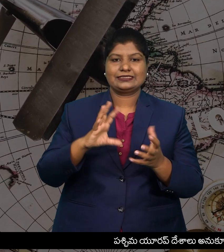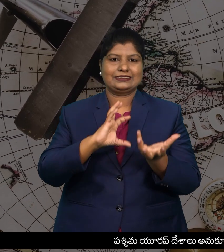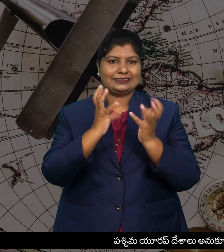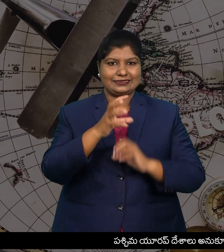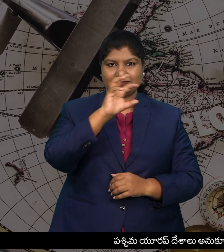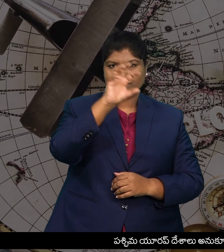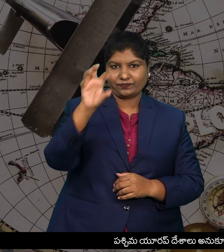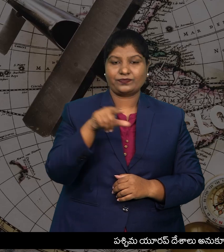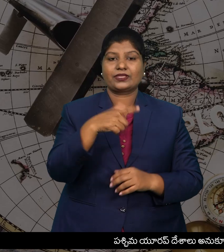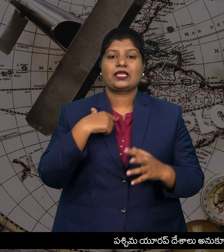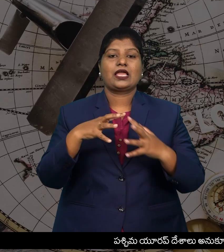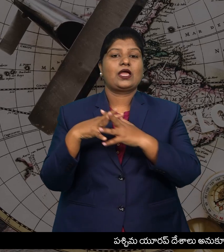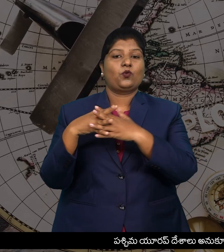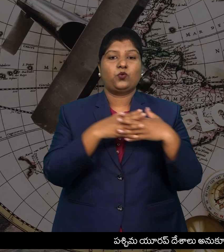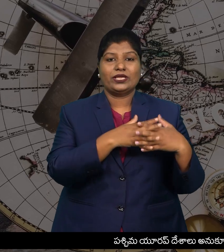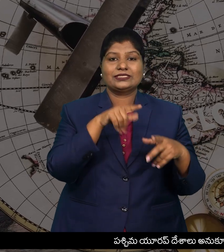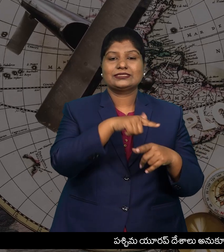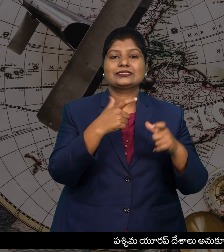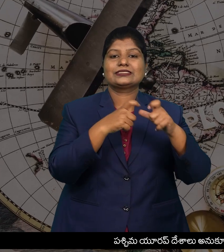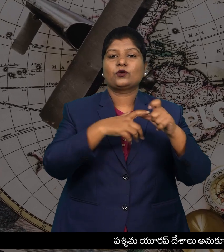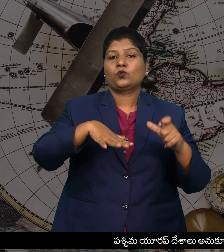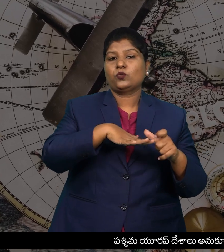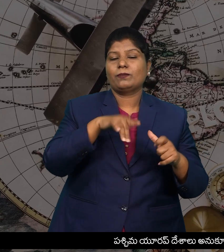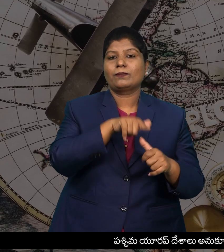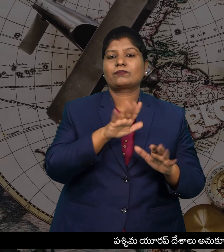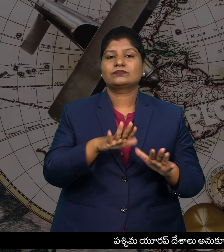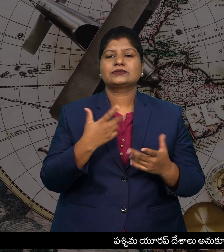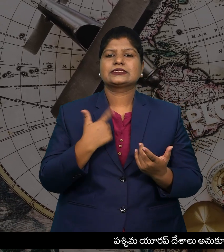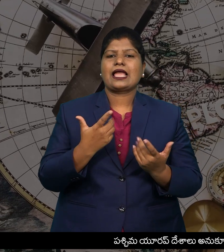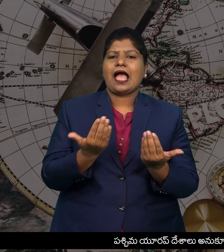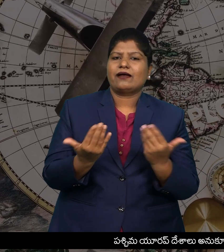పశ్చిమ యూరప్ దేశాలు అనుకూలవంతమైన సముద్ర మార్గాలను కలిగి ఉన్నాయి.